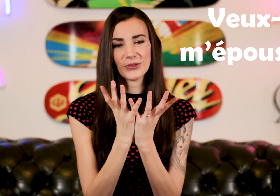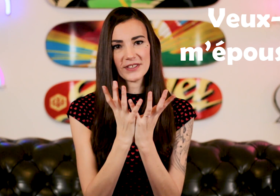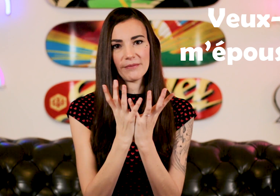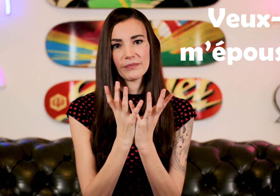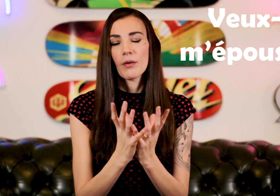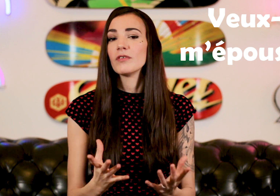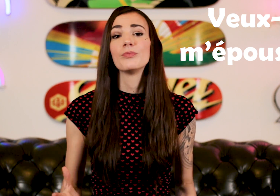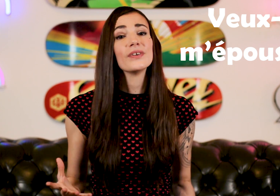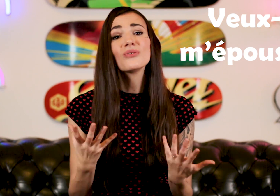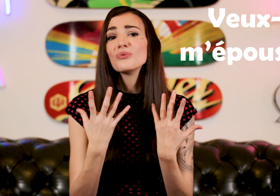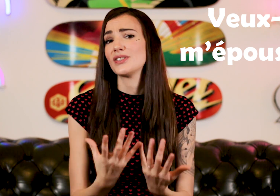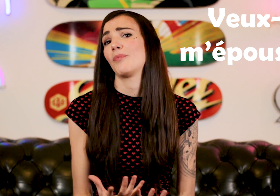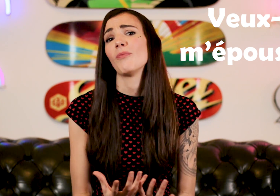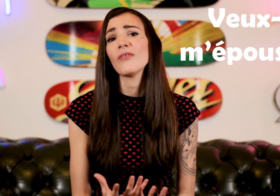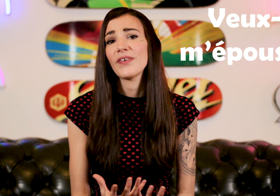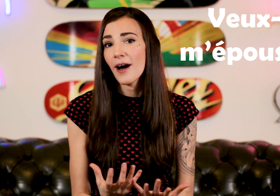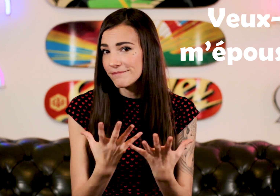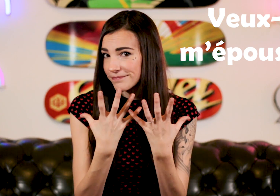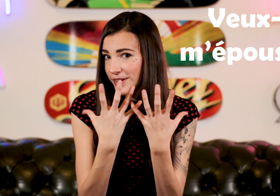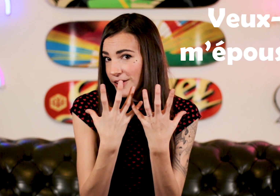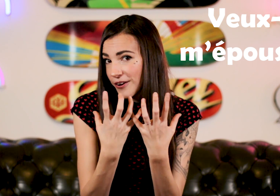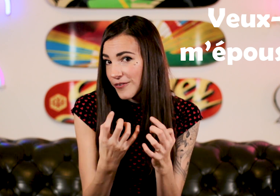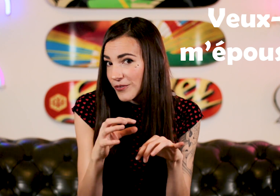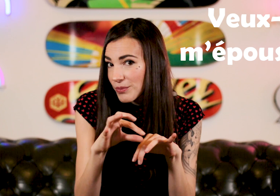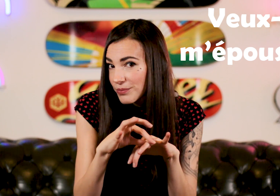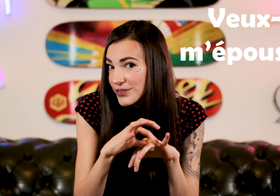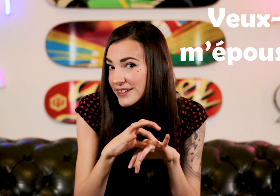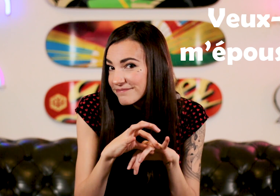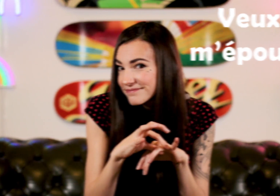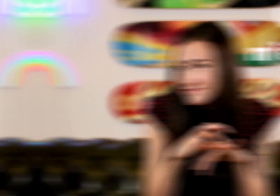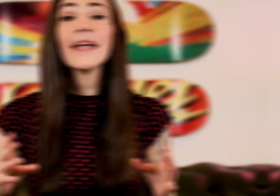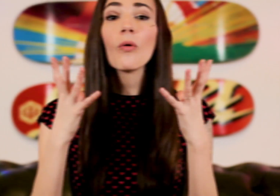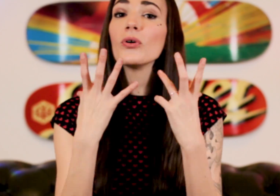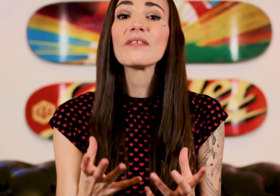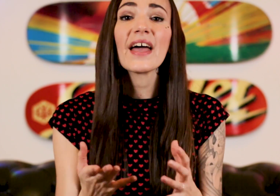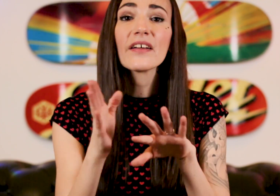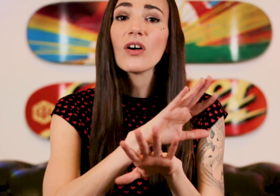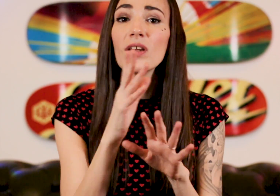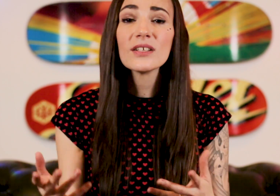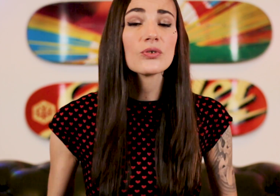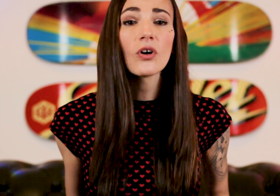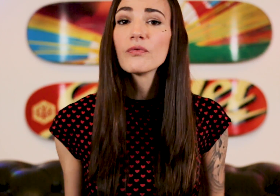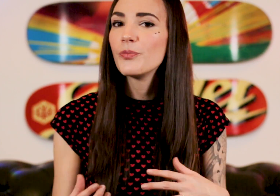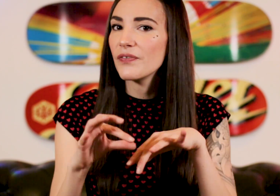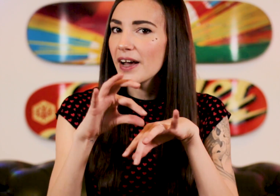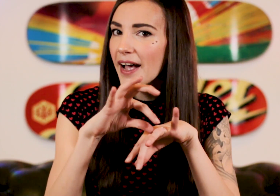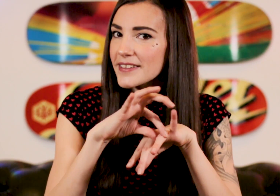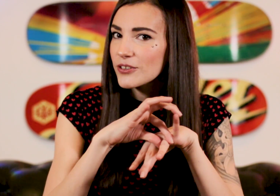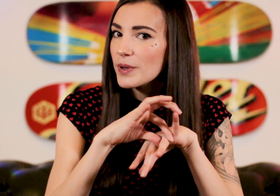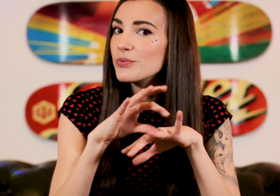sur ça. Mais vous pouvez tout simplement faire veux m'épouser. Et on peut les faire dans les deux sens. Vous pouvez faire est-ce que